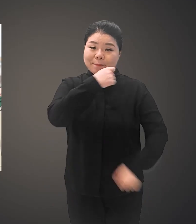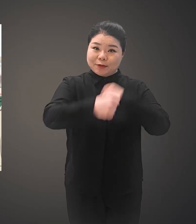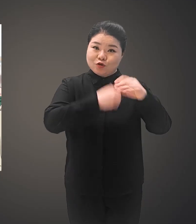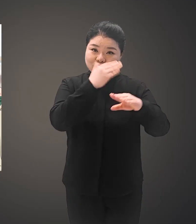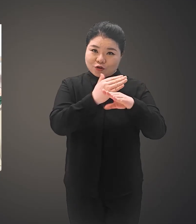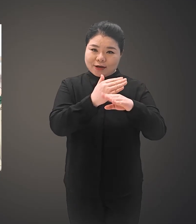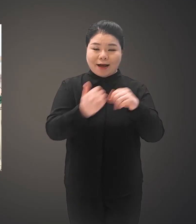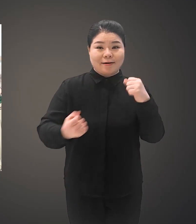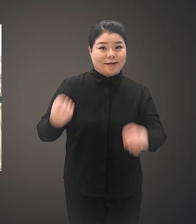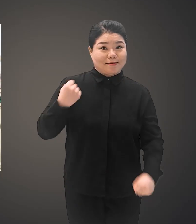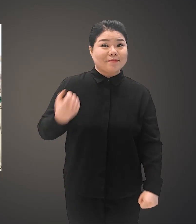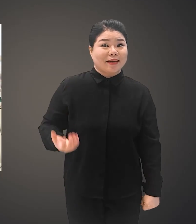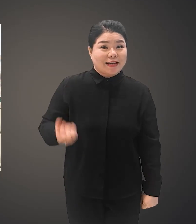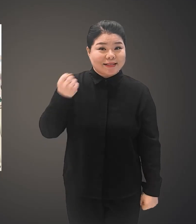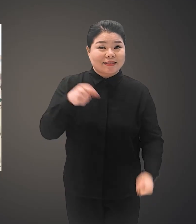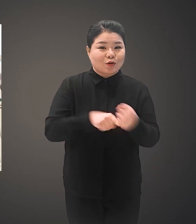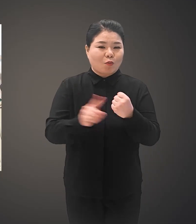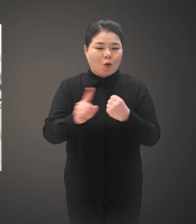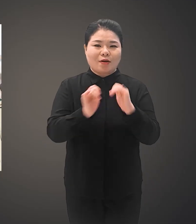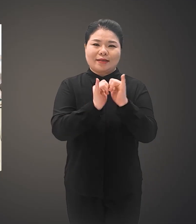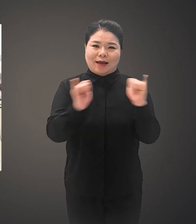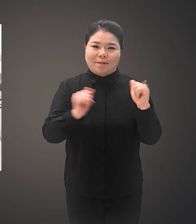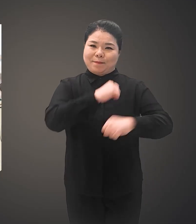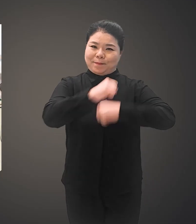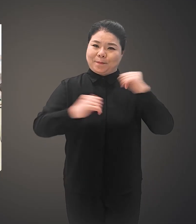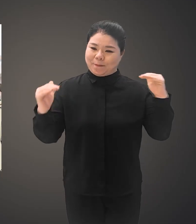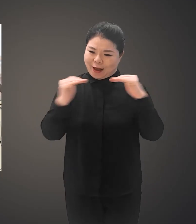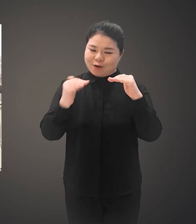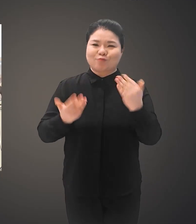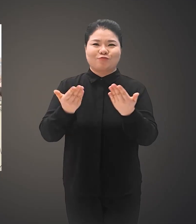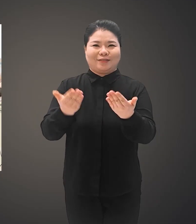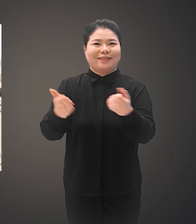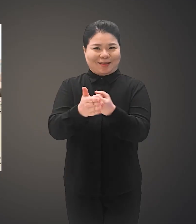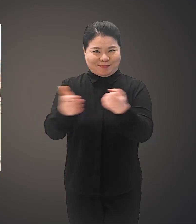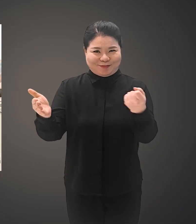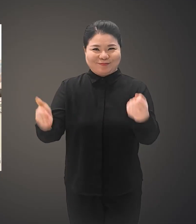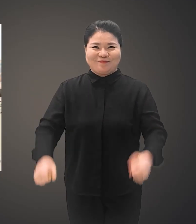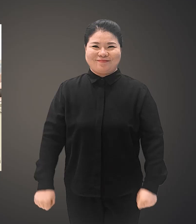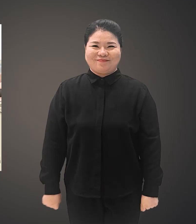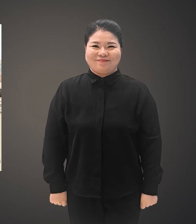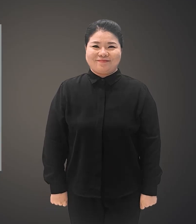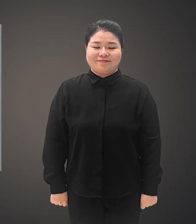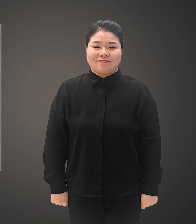민주주의가 경쟁력 있는 것은 인간에게 자유와 평등을 보장해주기 때문이다.